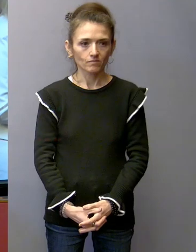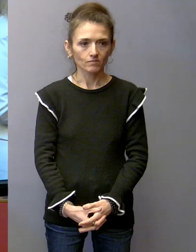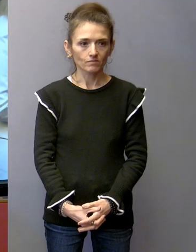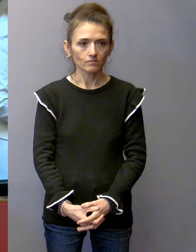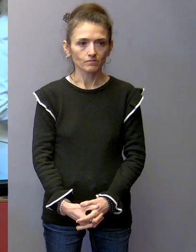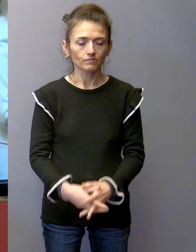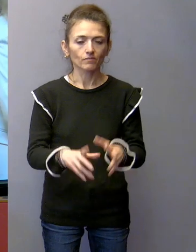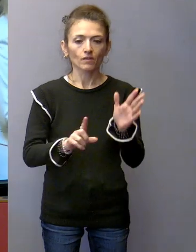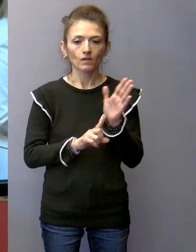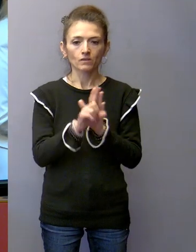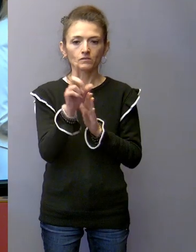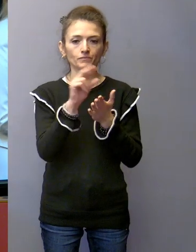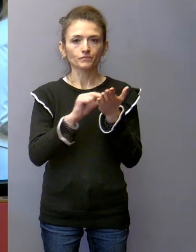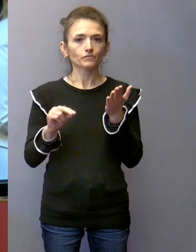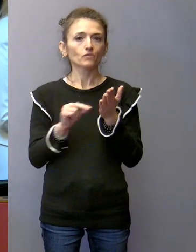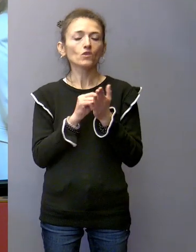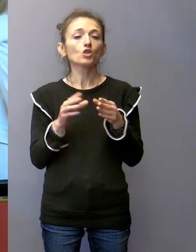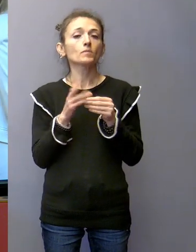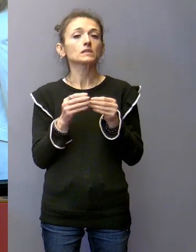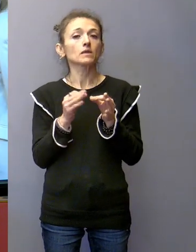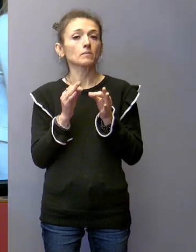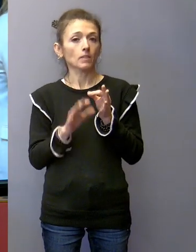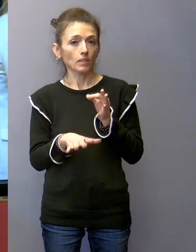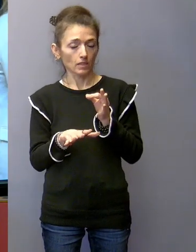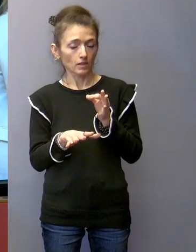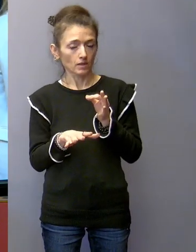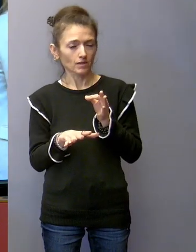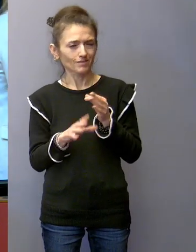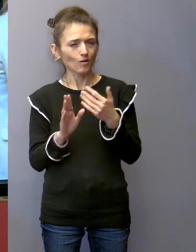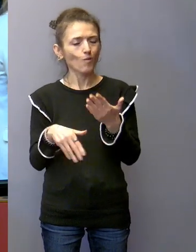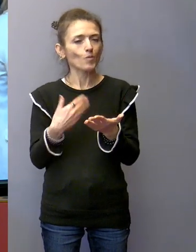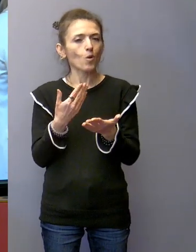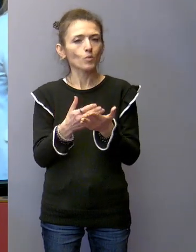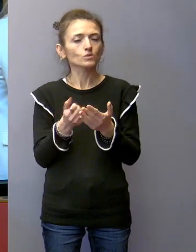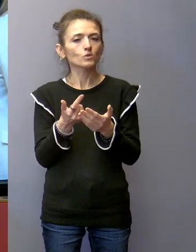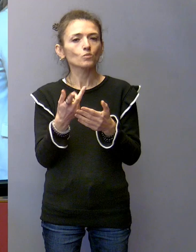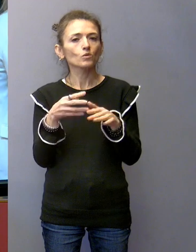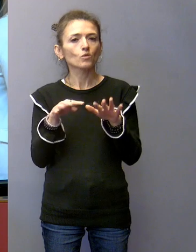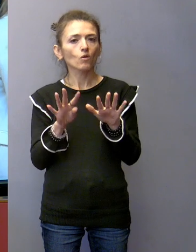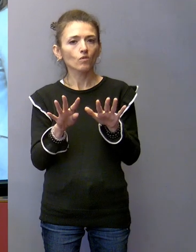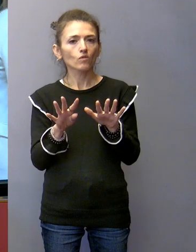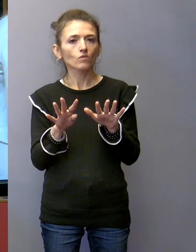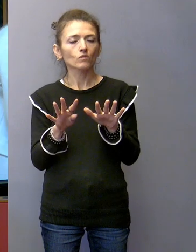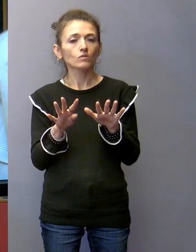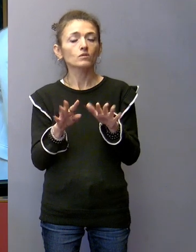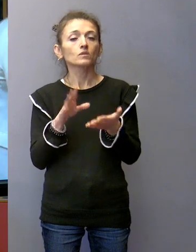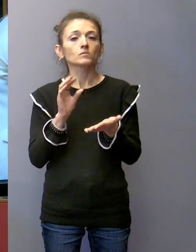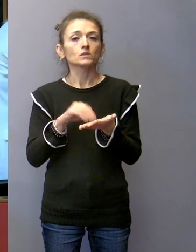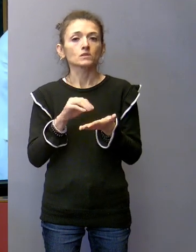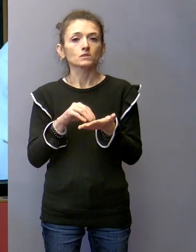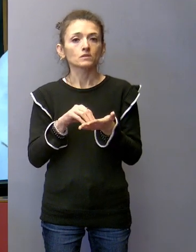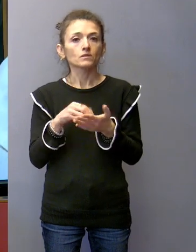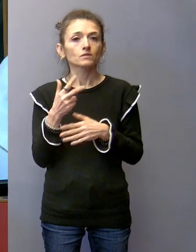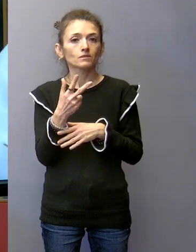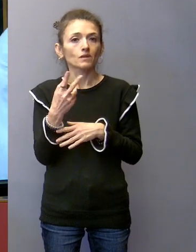esito votazione immediate eseguibilitati alla proposta numero 9 presenti